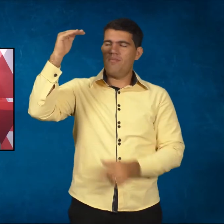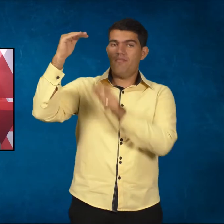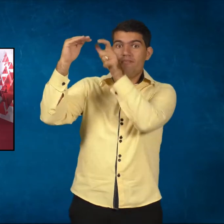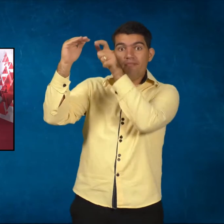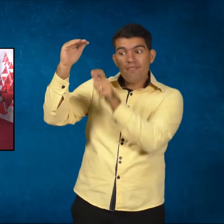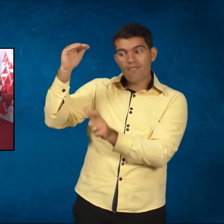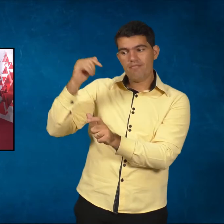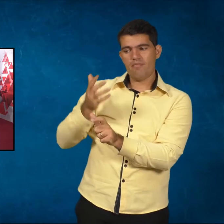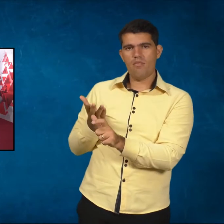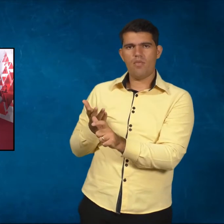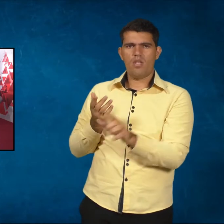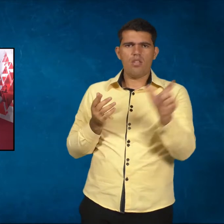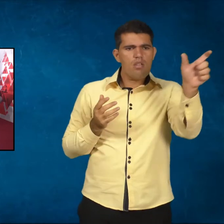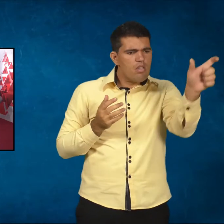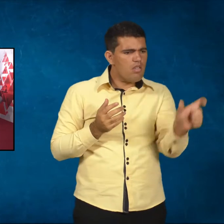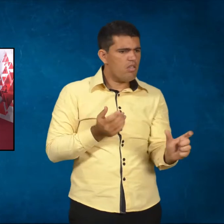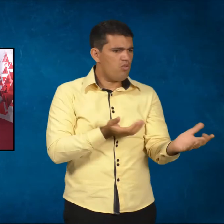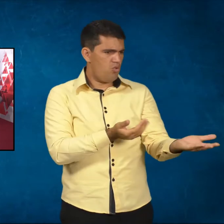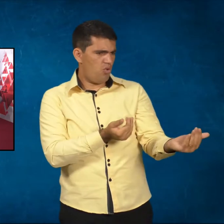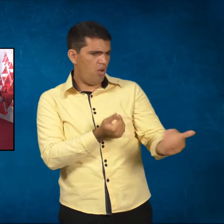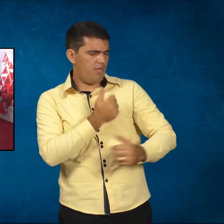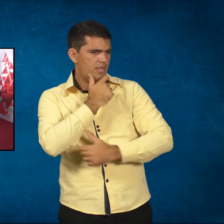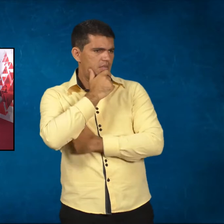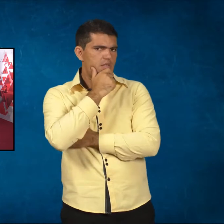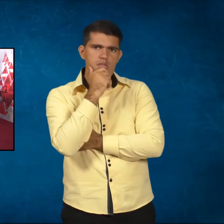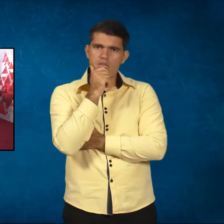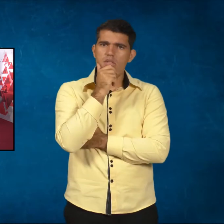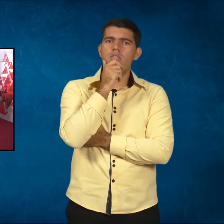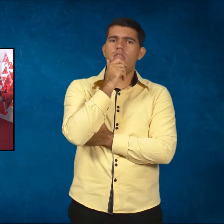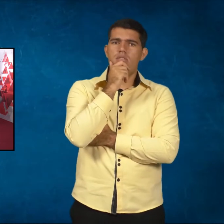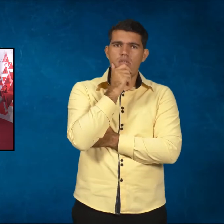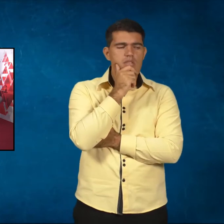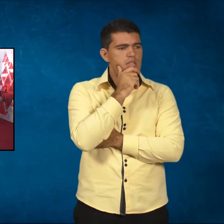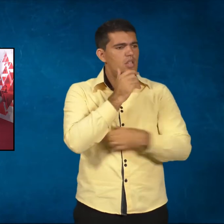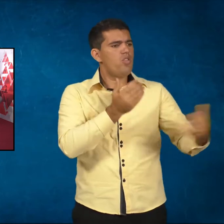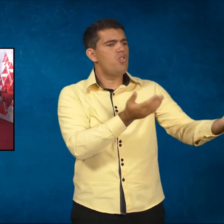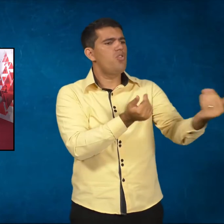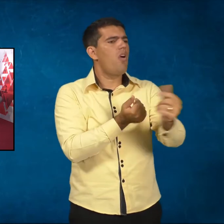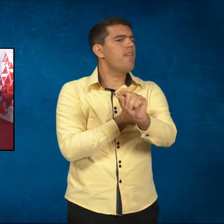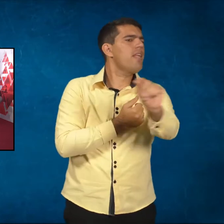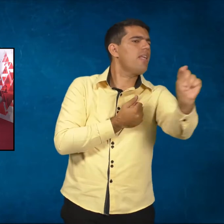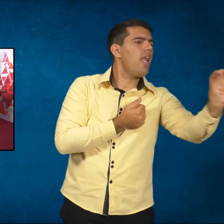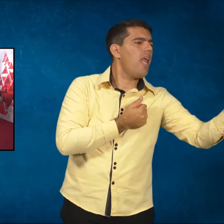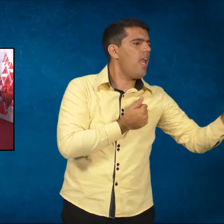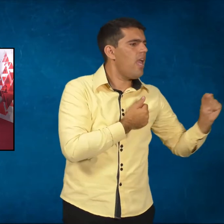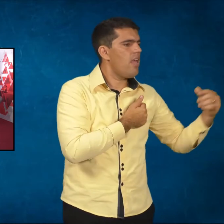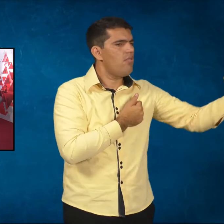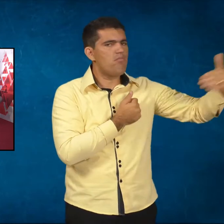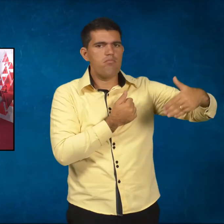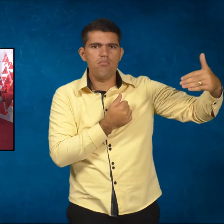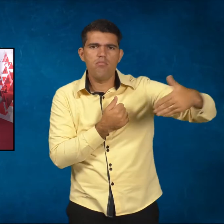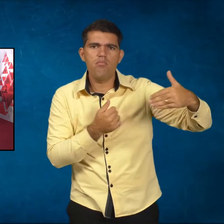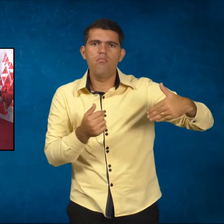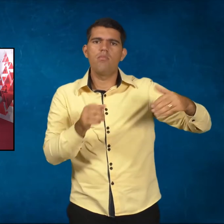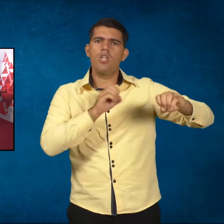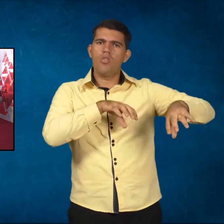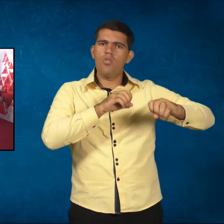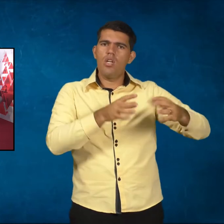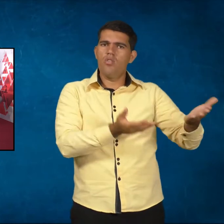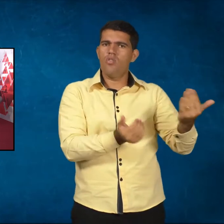e aí pegar o sujeito jovem entender quem está sendo esse público jovem que a